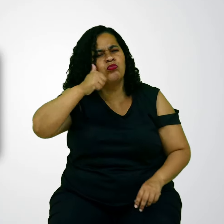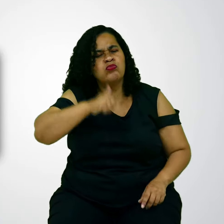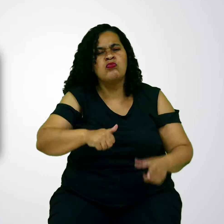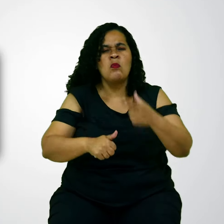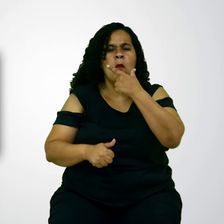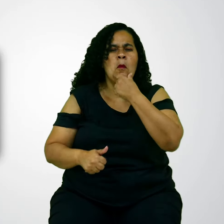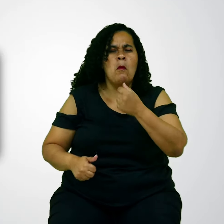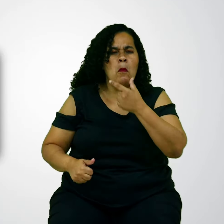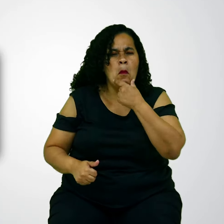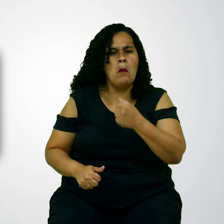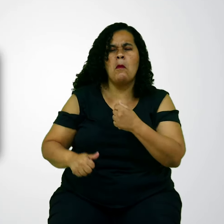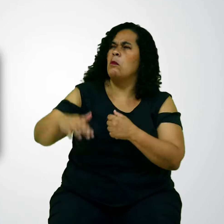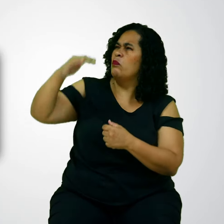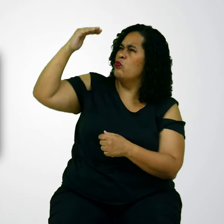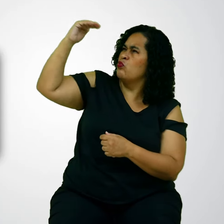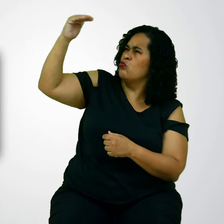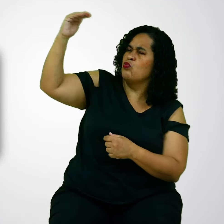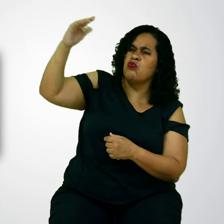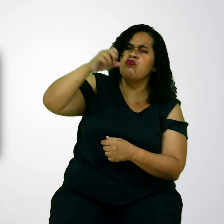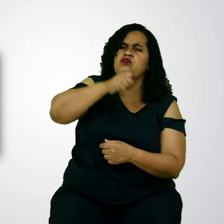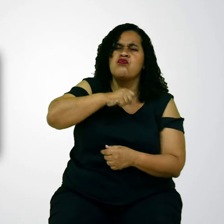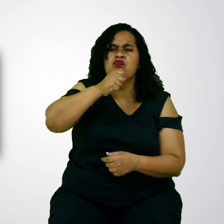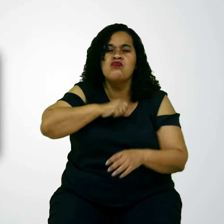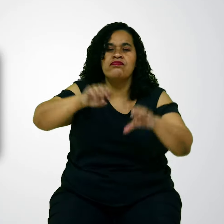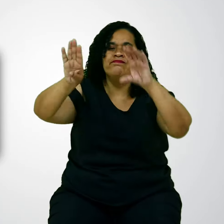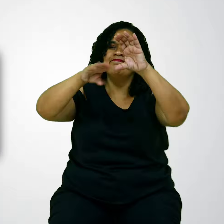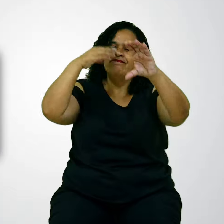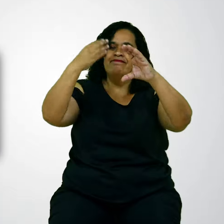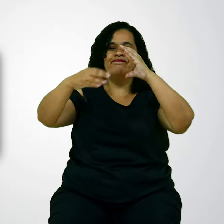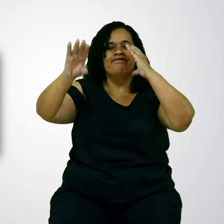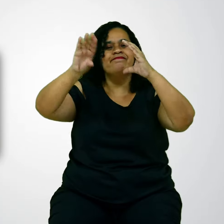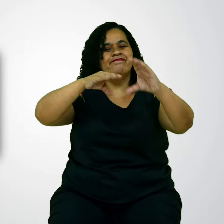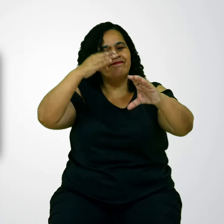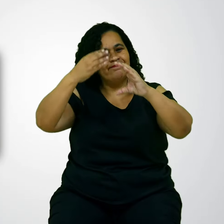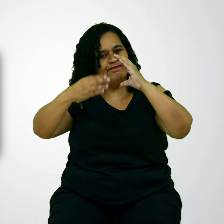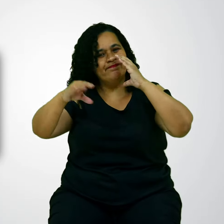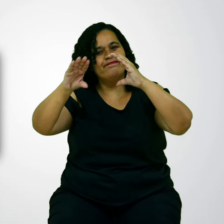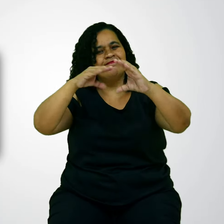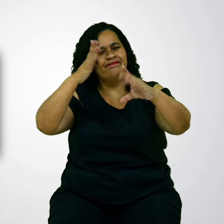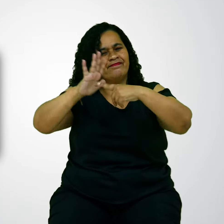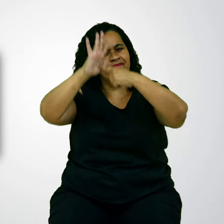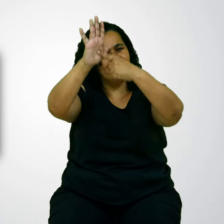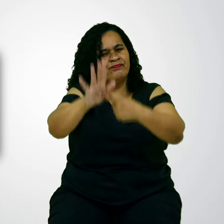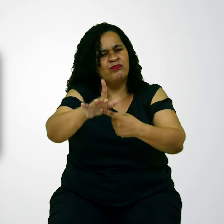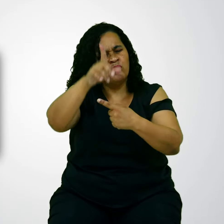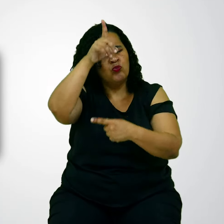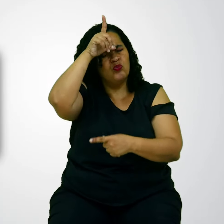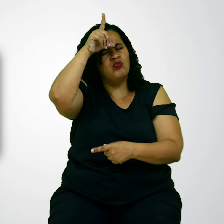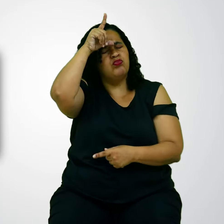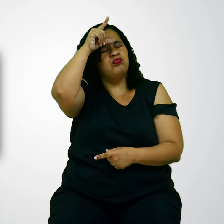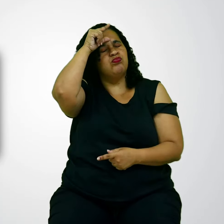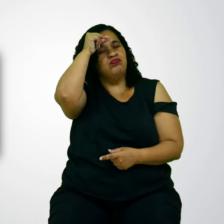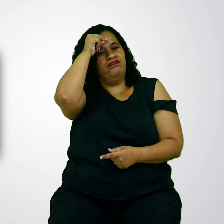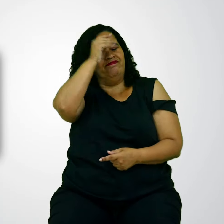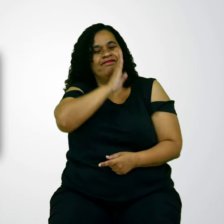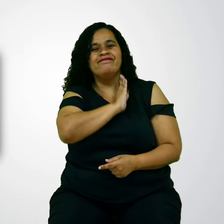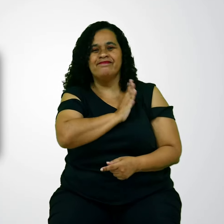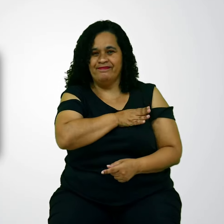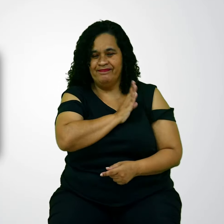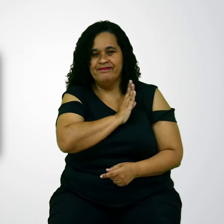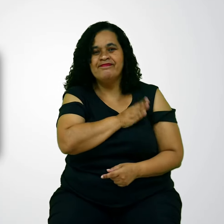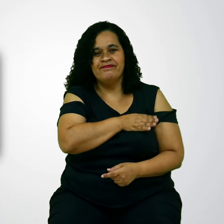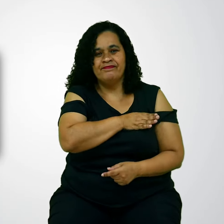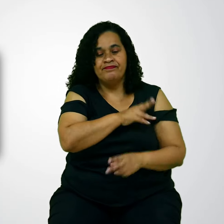maduros, que cantem a palavra para trazer alívio ao coração das pessoas. Então a igreja tem uma missão, e eu acho que a gente